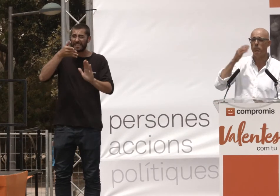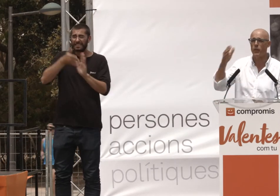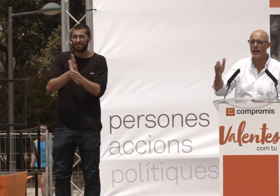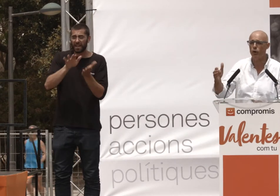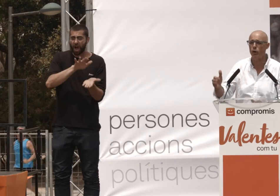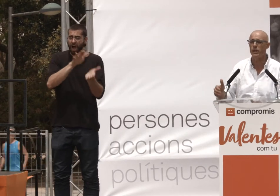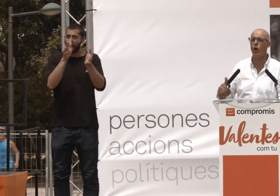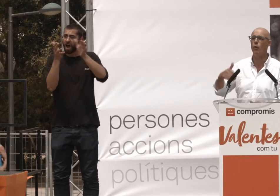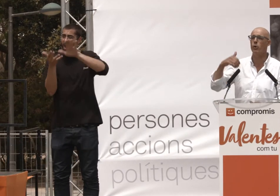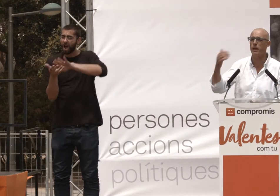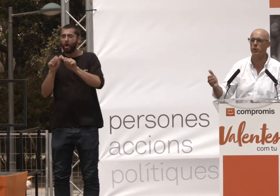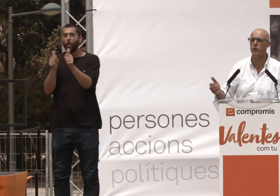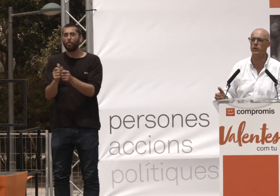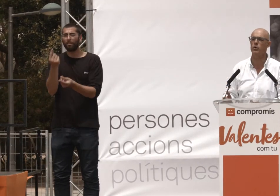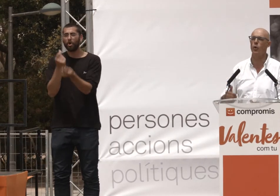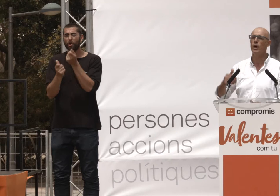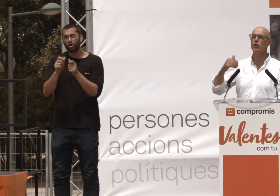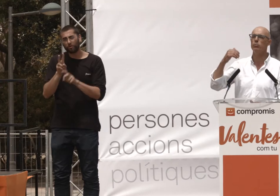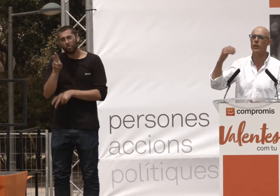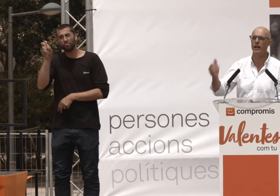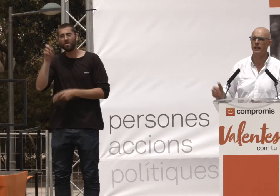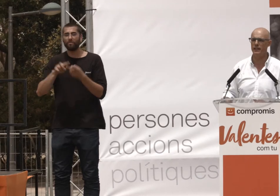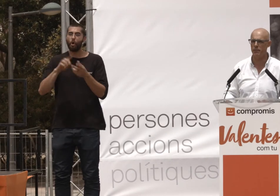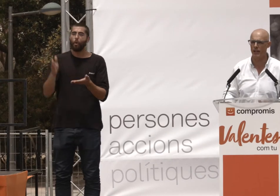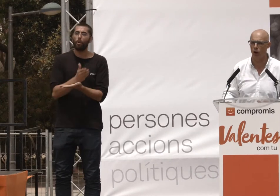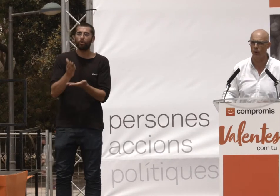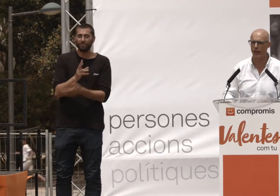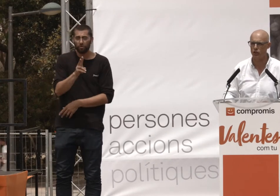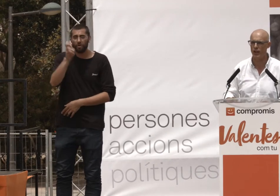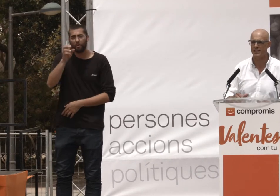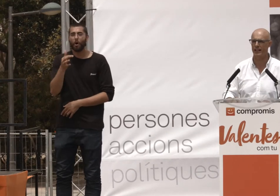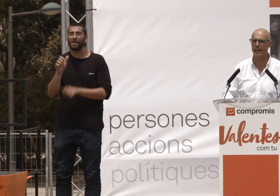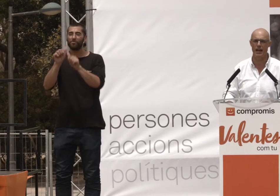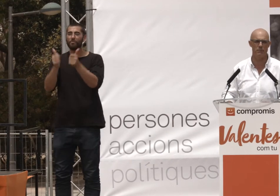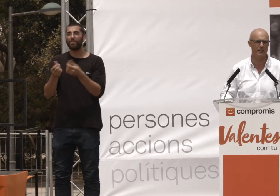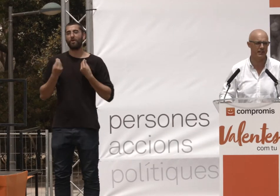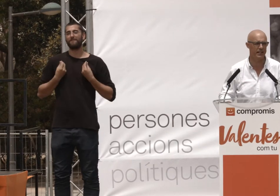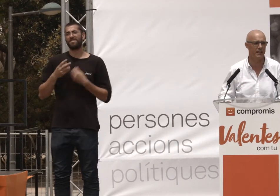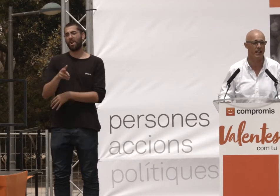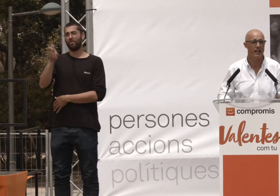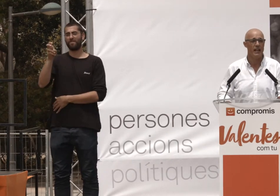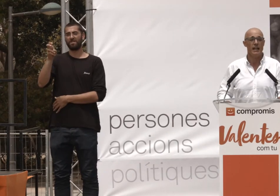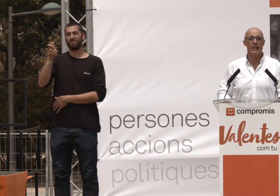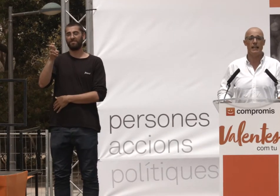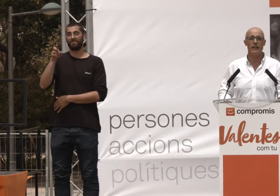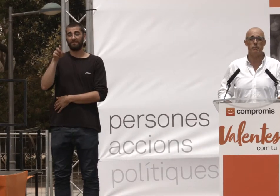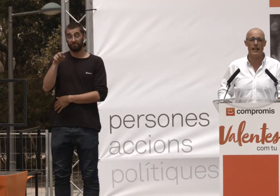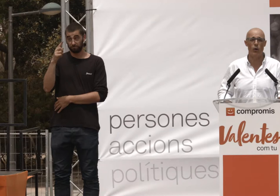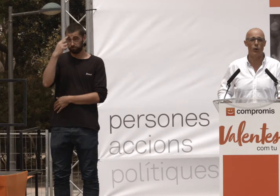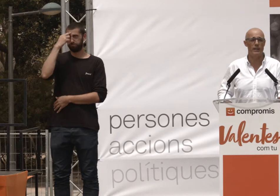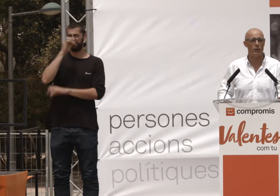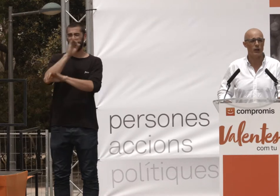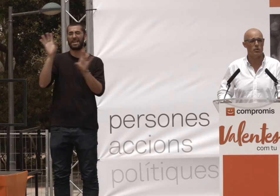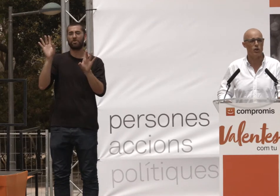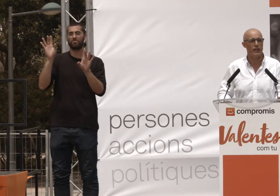un model econòmic nou, un model productiu nou i un model de vida nou. Això és el que hem d'entendre. I